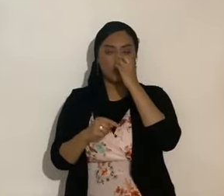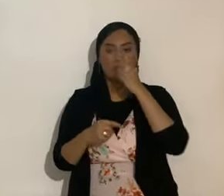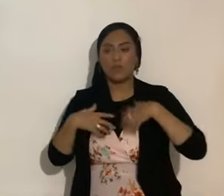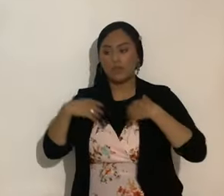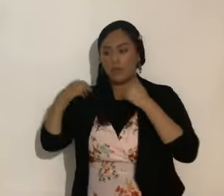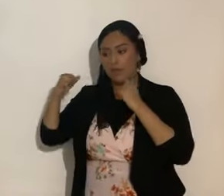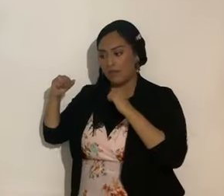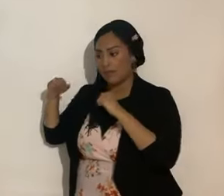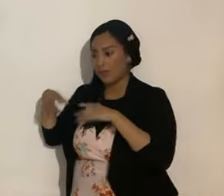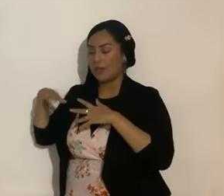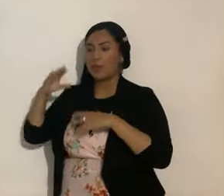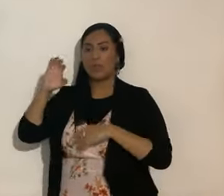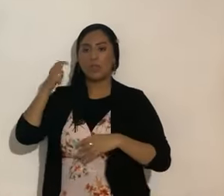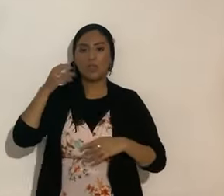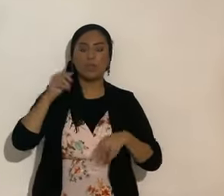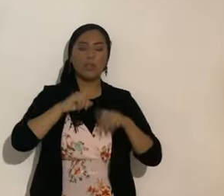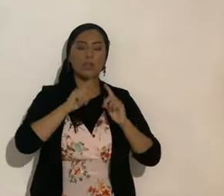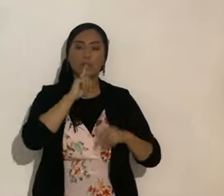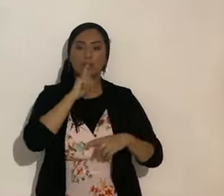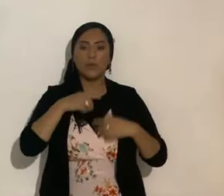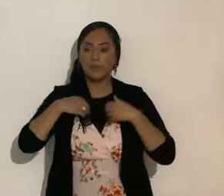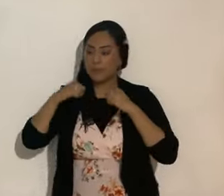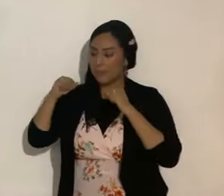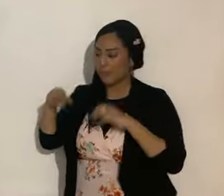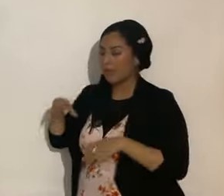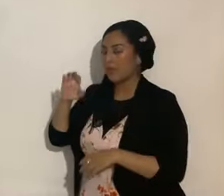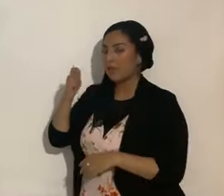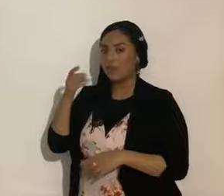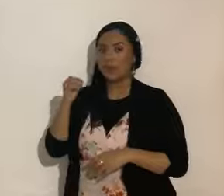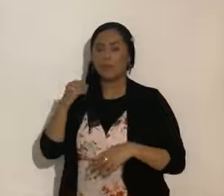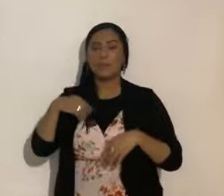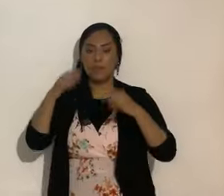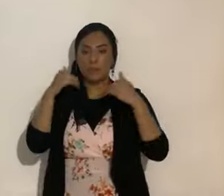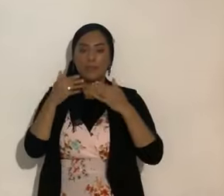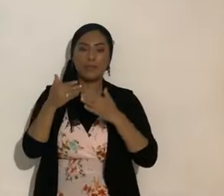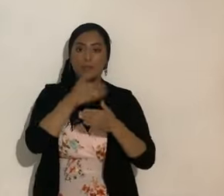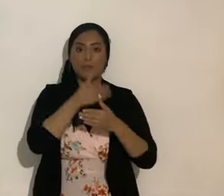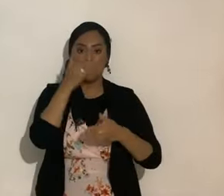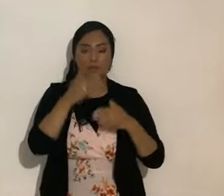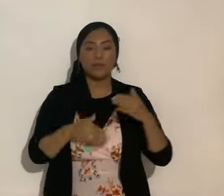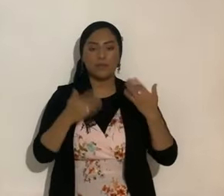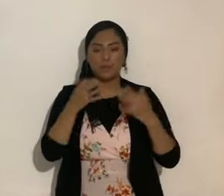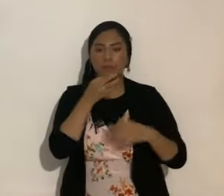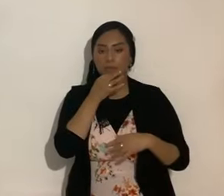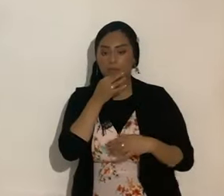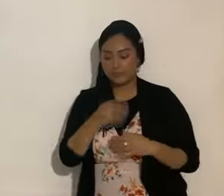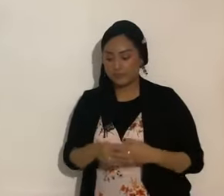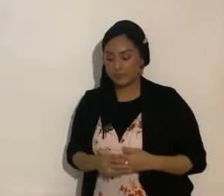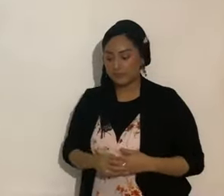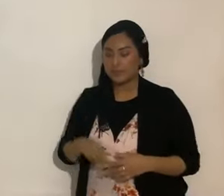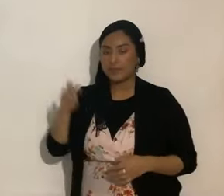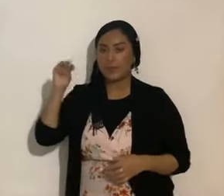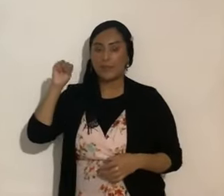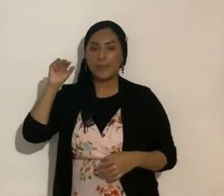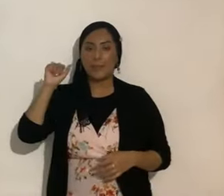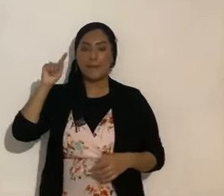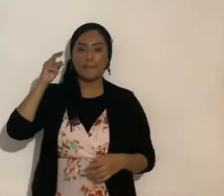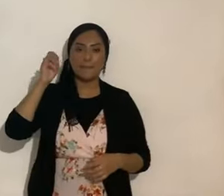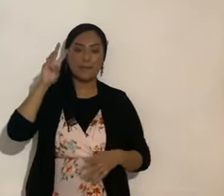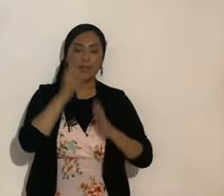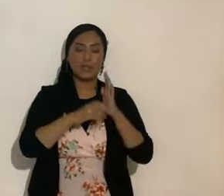quitémonos el ego, pero de veras, quitémonos el ego. Ahora, vamos otra vez antes de terminar, ya voy terminando, para la redundancia, en Mateo 20 otra